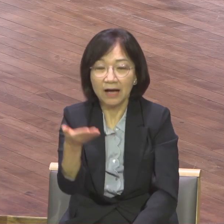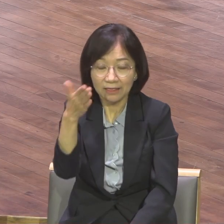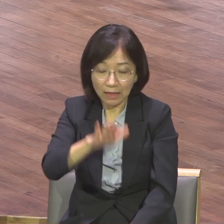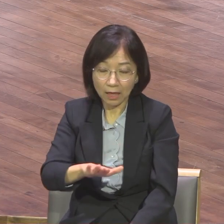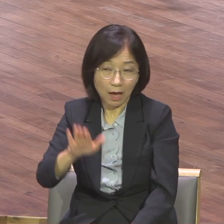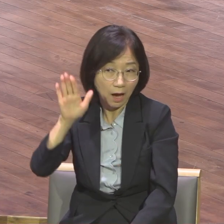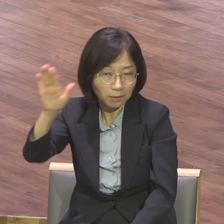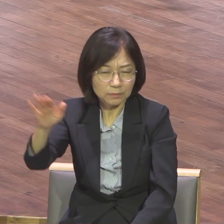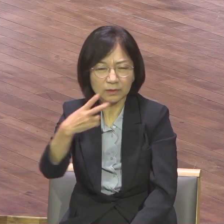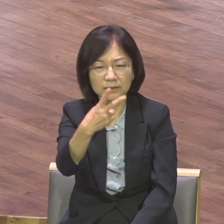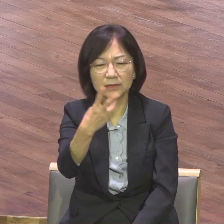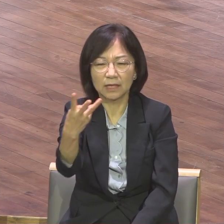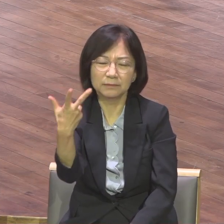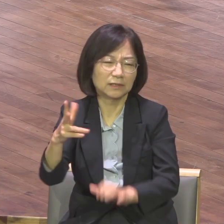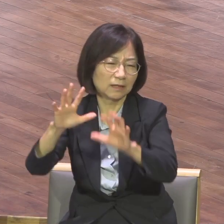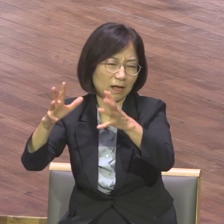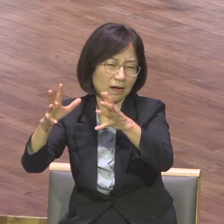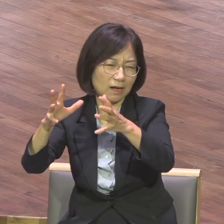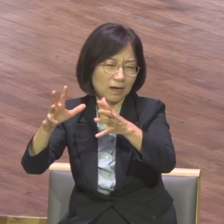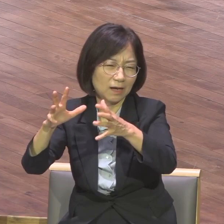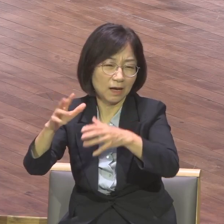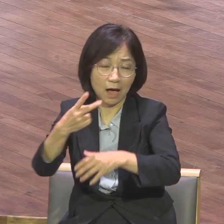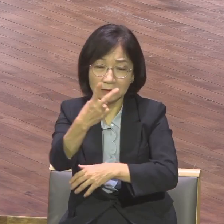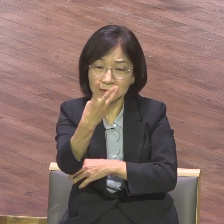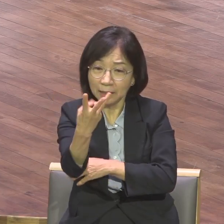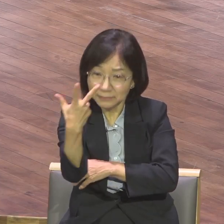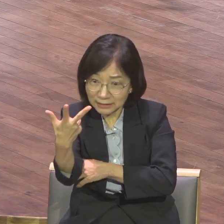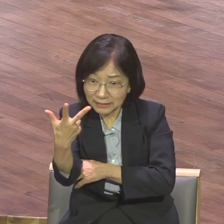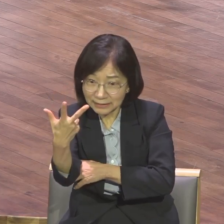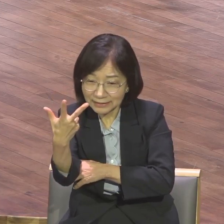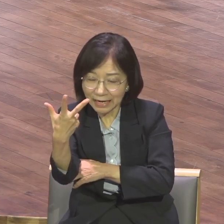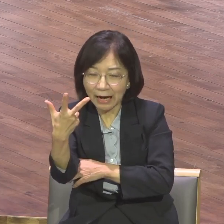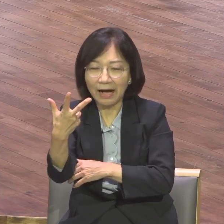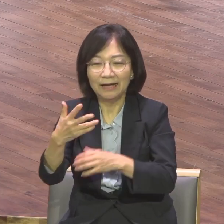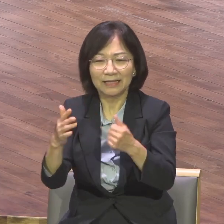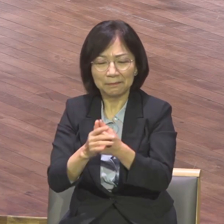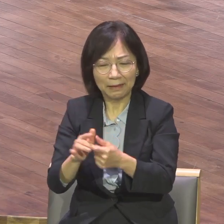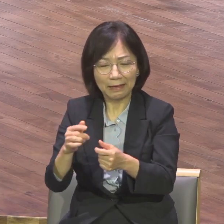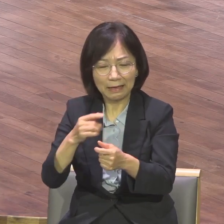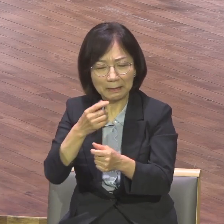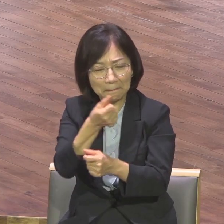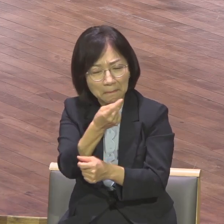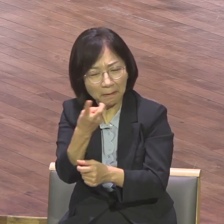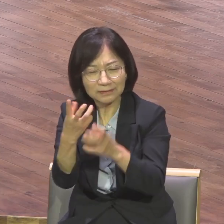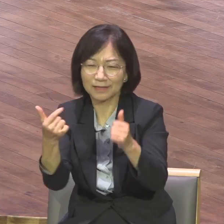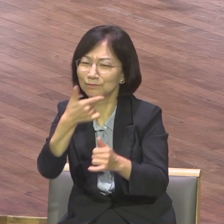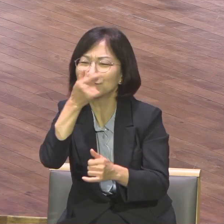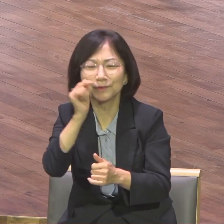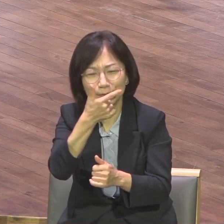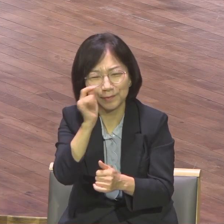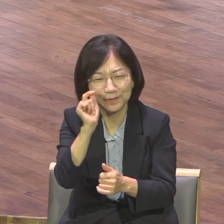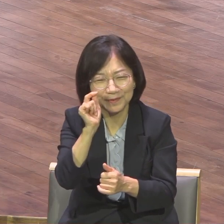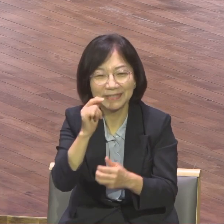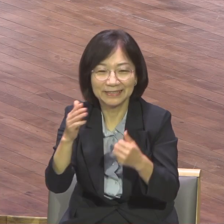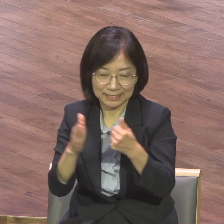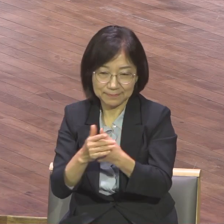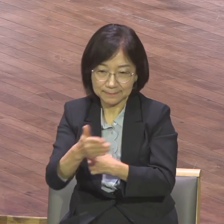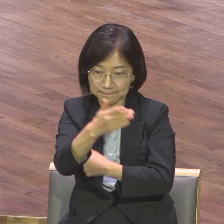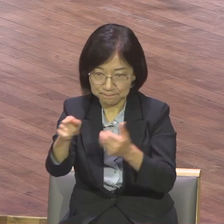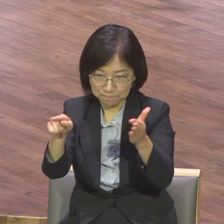그러니까 계속해서 우리가 해야 될 것이 뭐냐, 믿음의 스케일을 키워야 돼요. 믿음의 스케일.